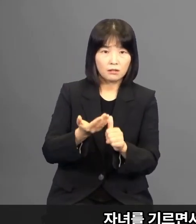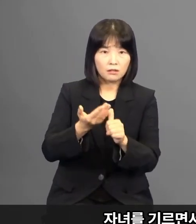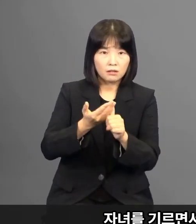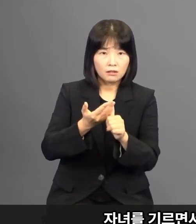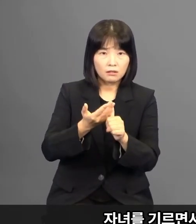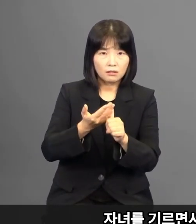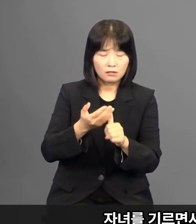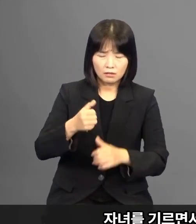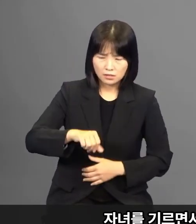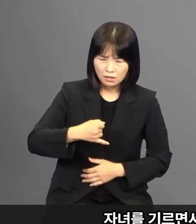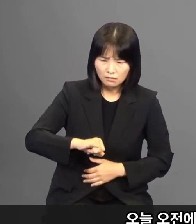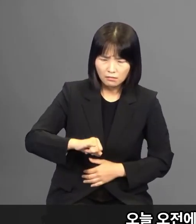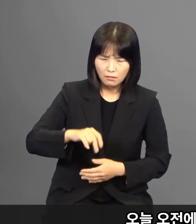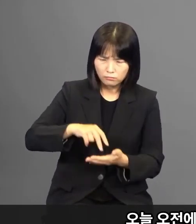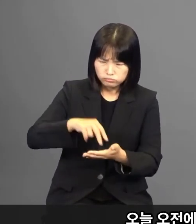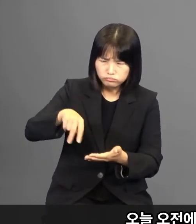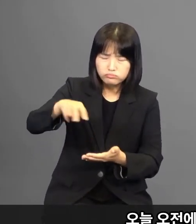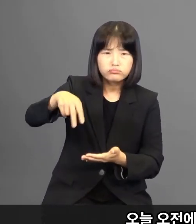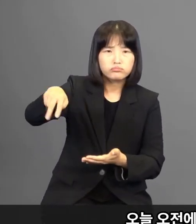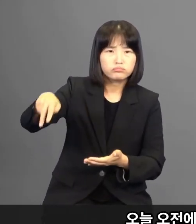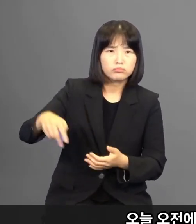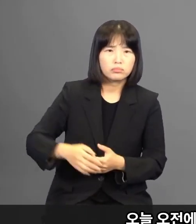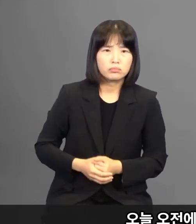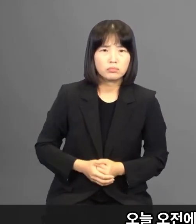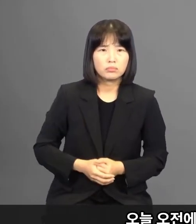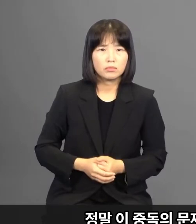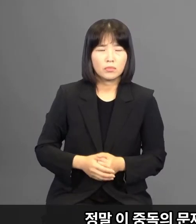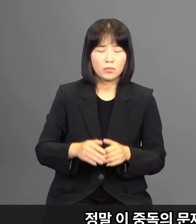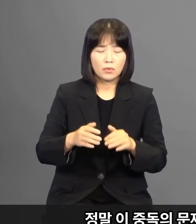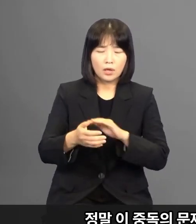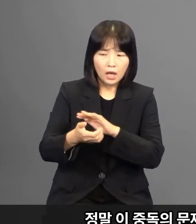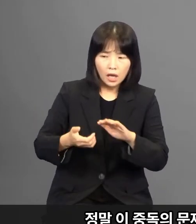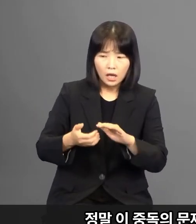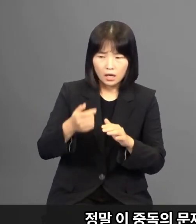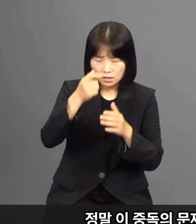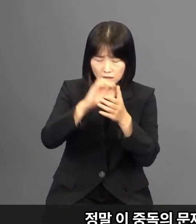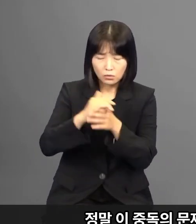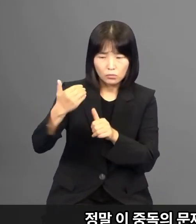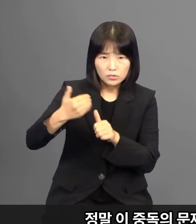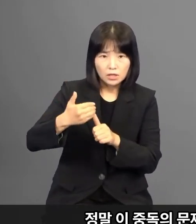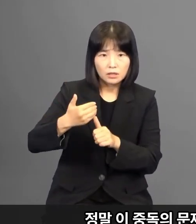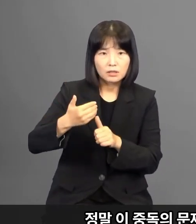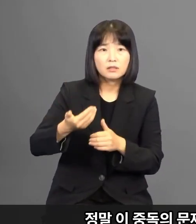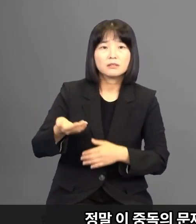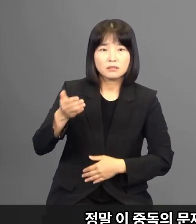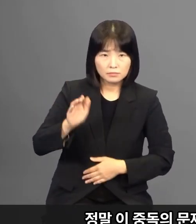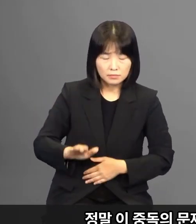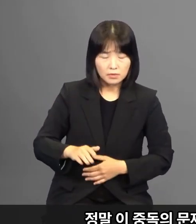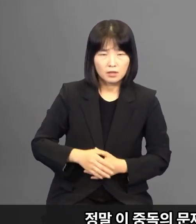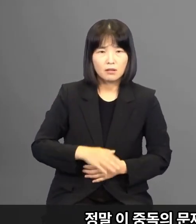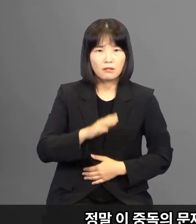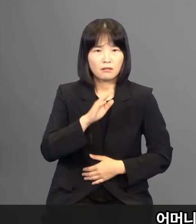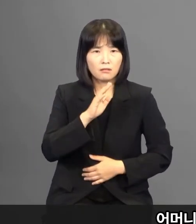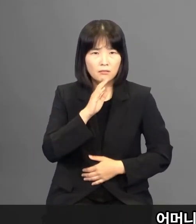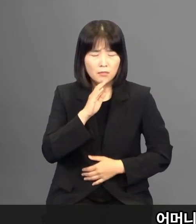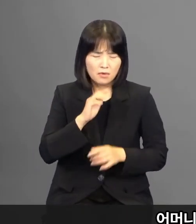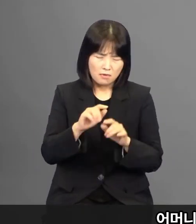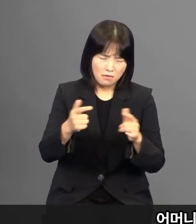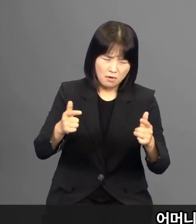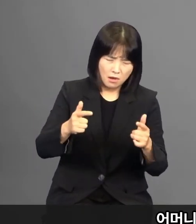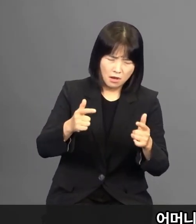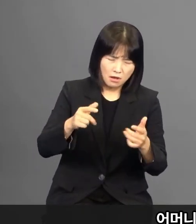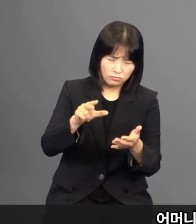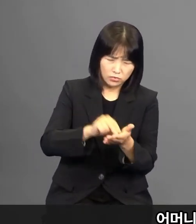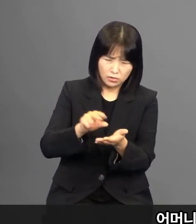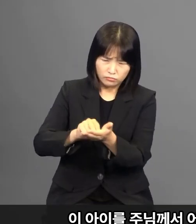너무나 방황하고 오늘 오전에도 기도 제목을 받았지만 정말 이 중독의 문제 때문에 여러 가지 문제 때문에 어머니가